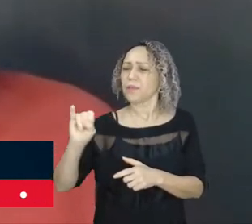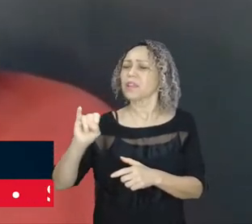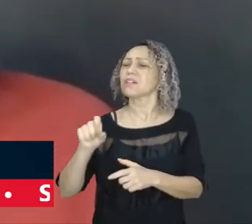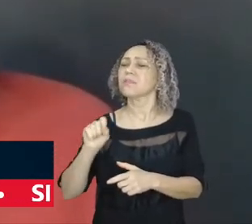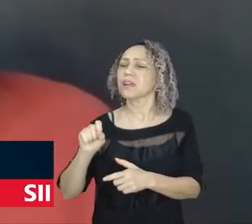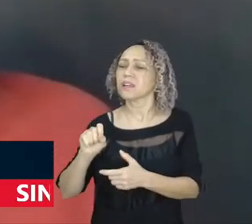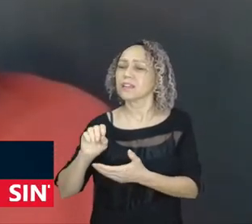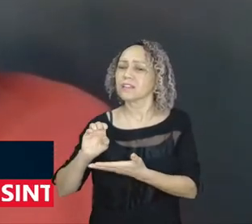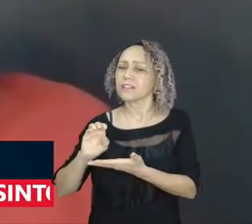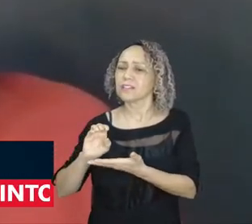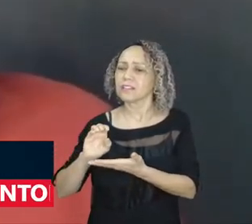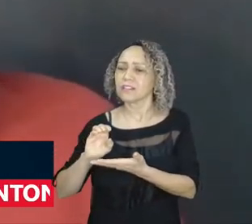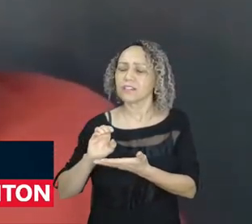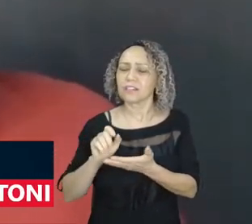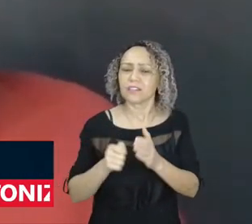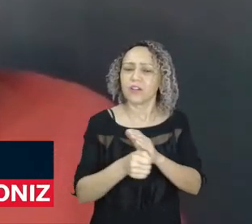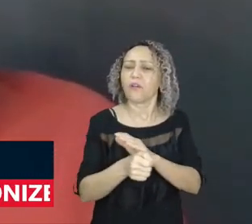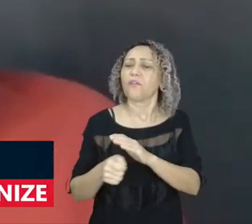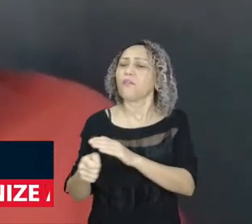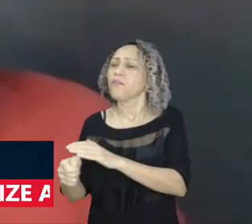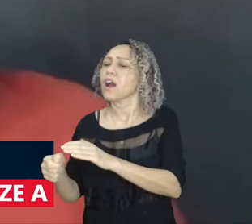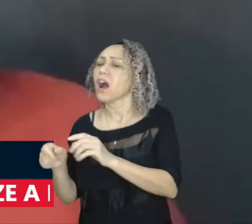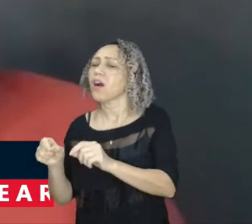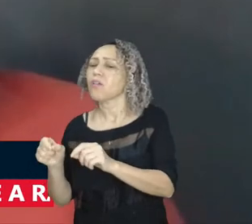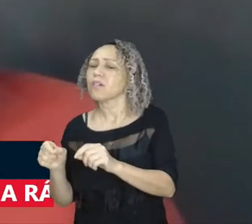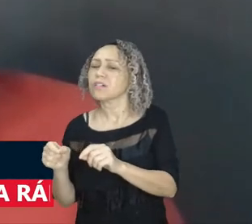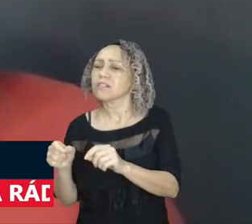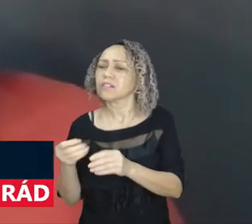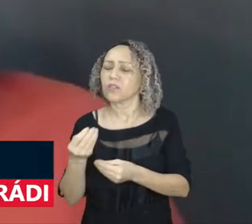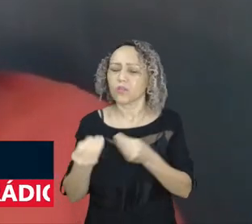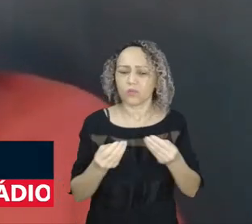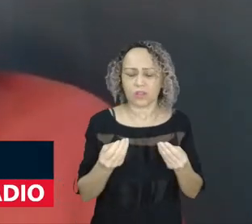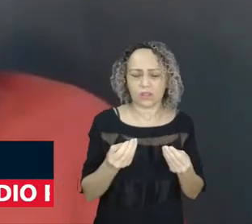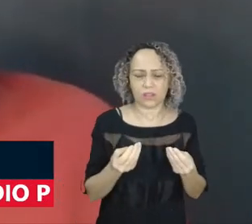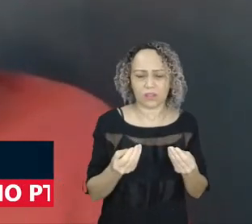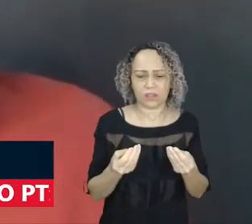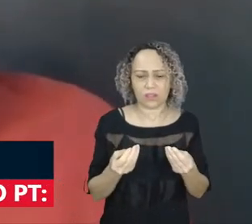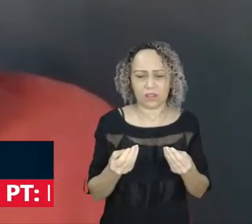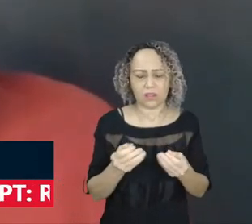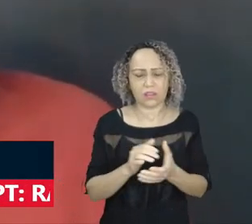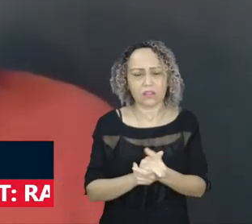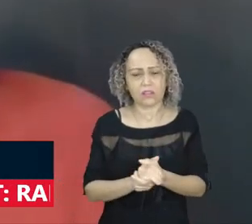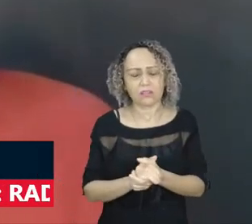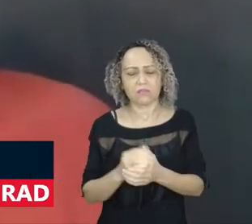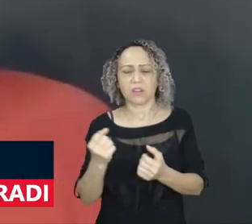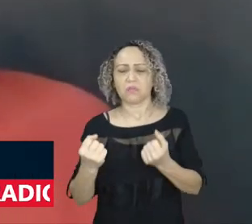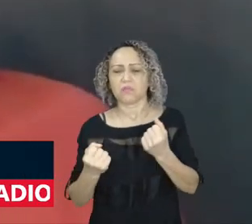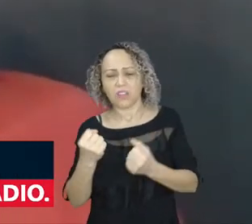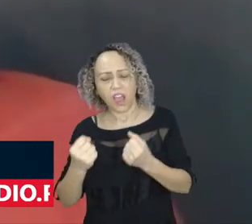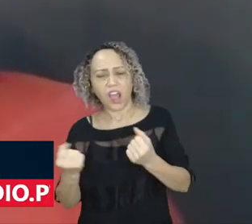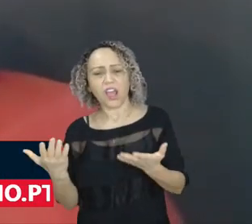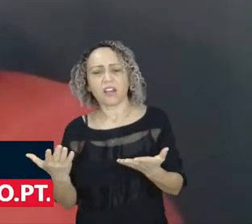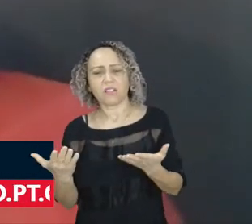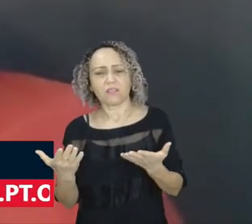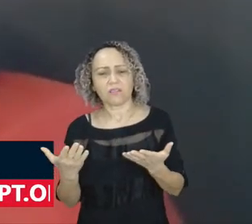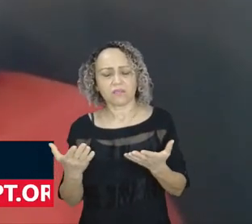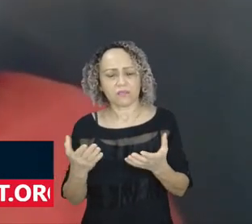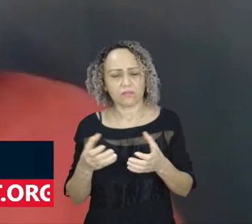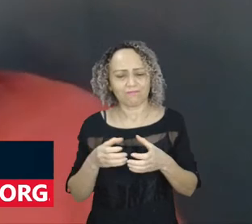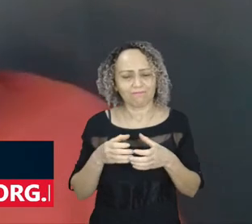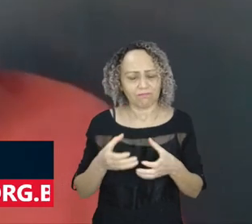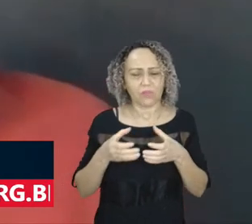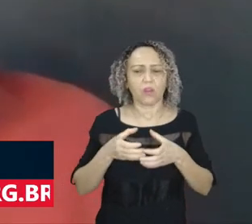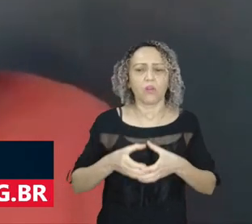cano de escapamento dos veículos, dos caminhões, dos carros. Quer dizer, é isso. Então, para conseguir um